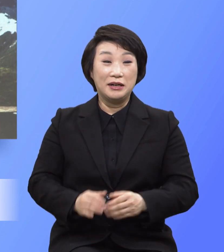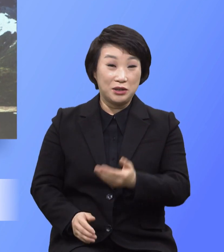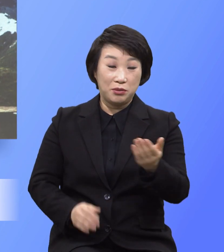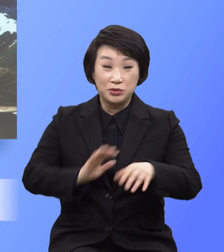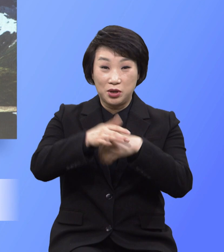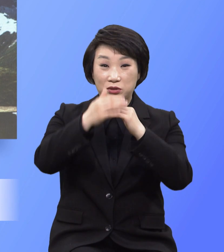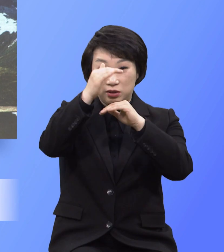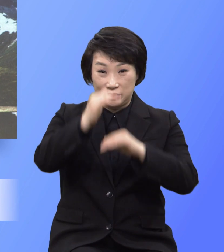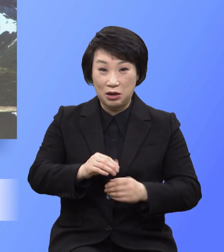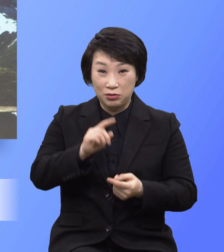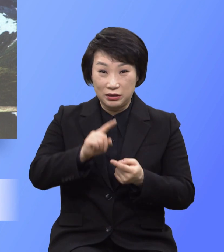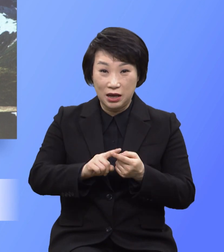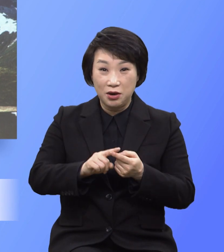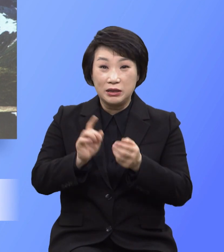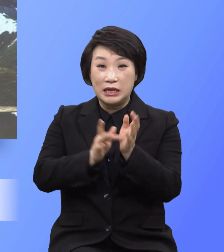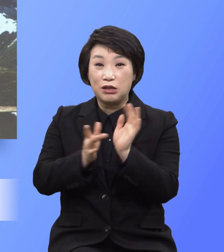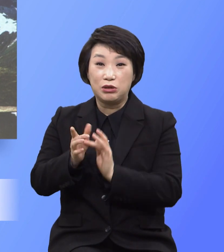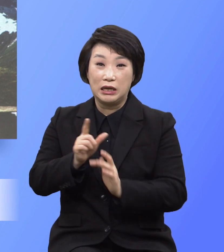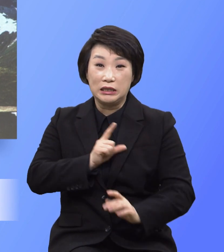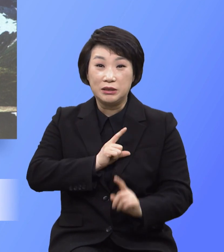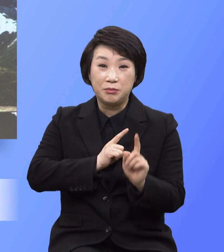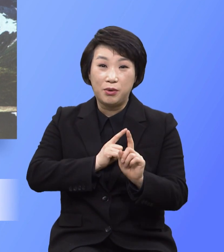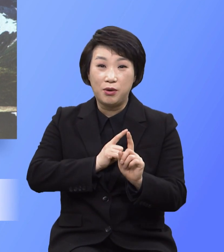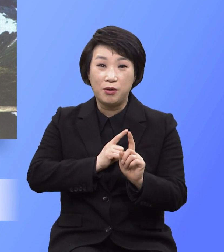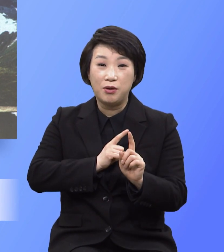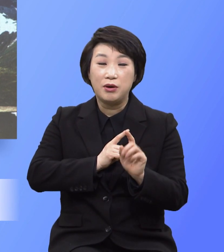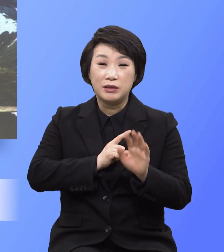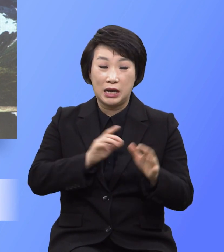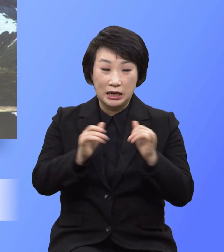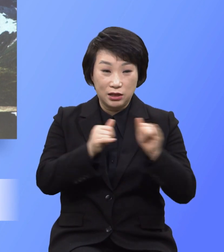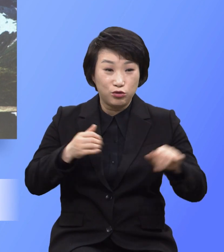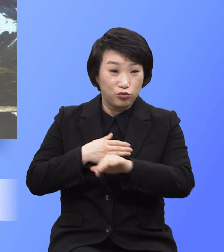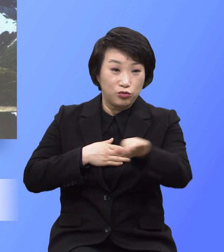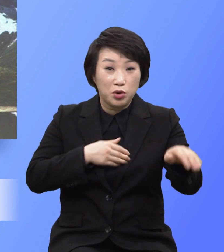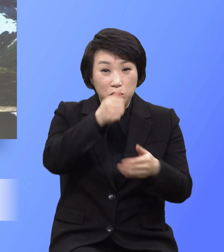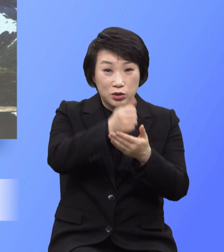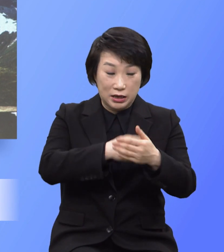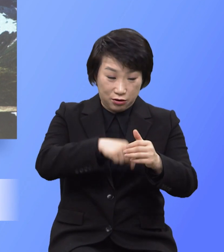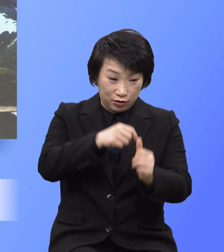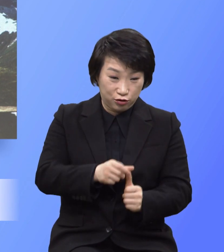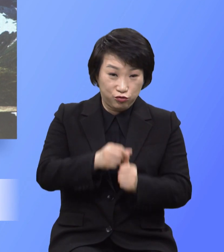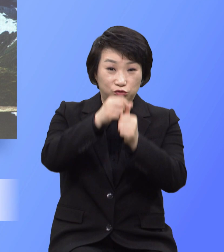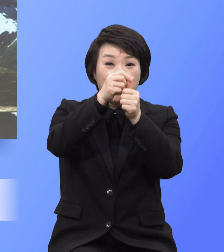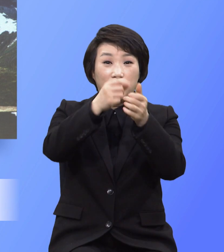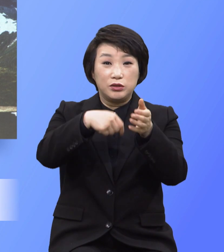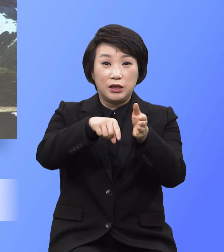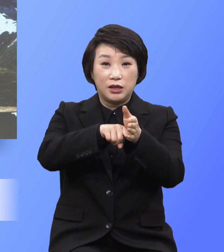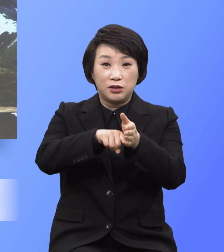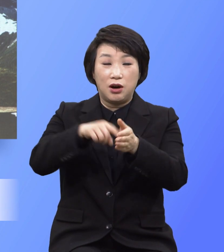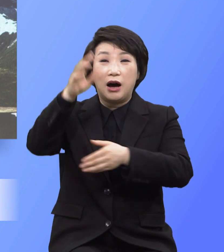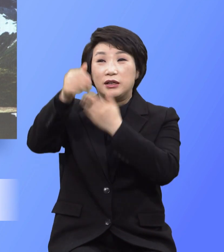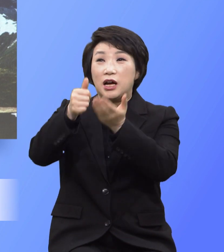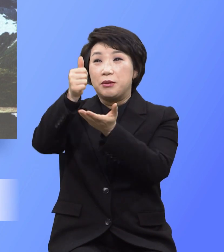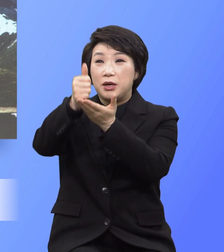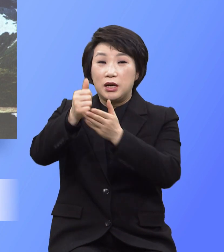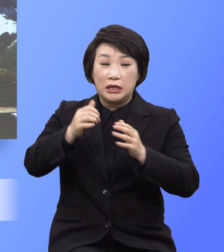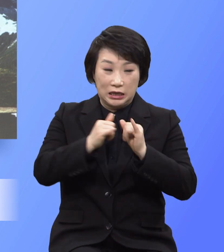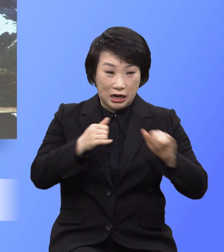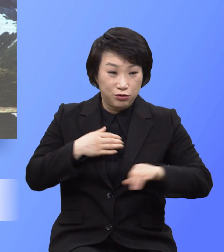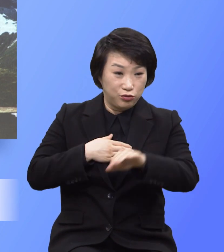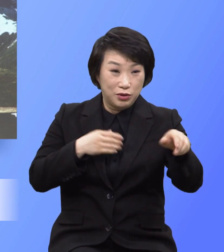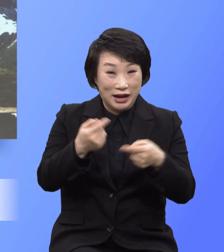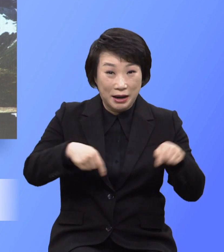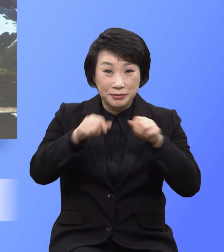본문 말씀대로 예수라고는 이름은 인류를 구원하기 위해서 하나님께서 우리와